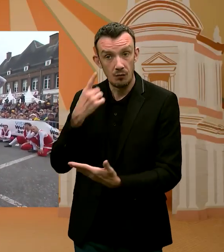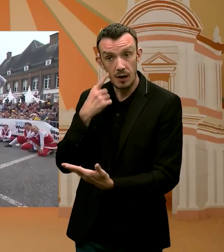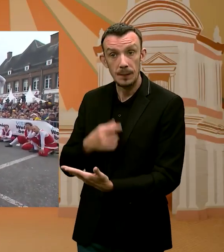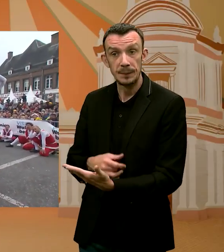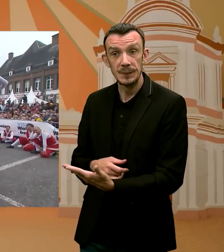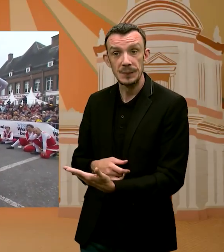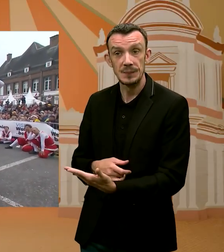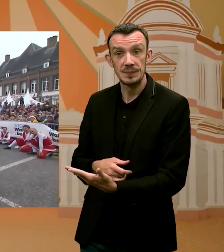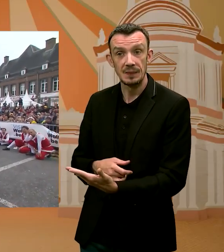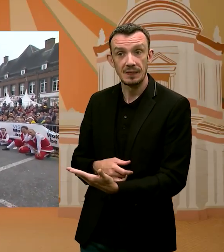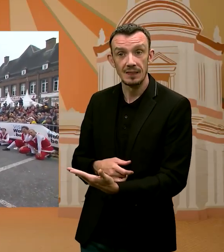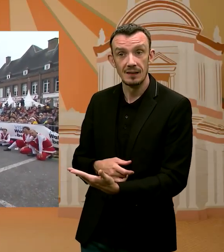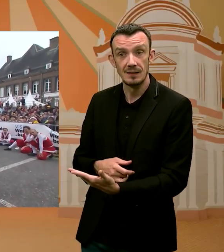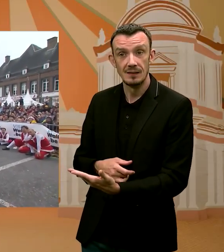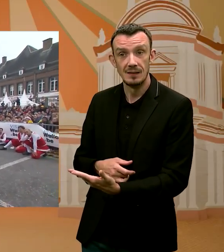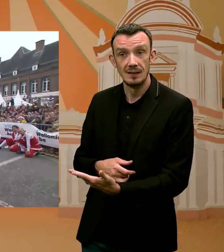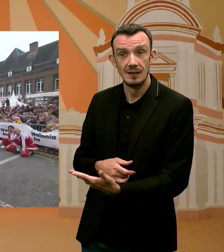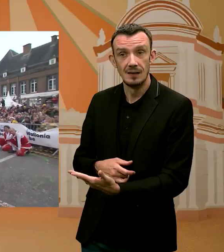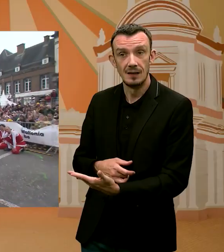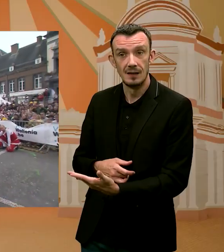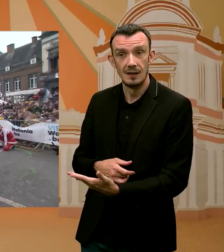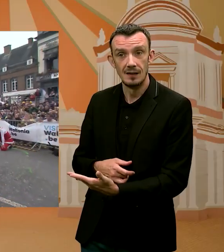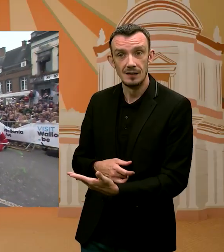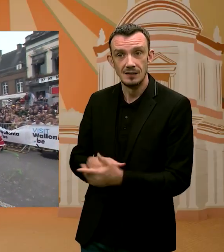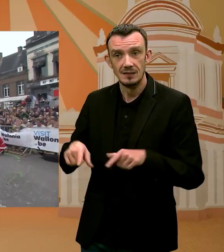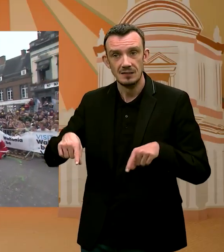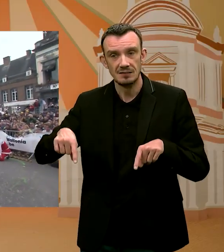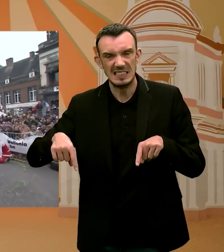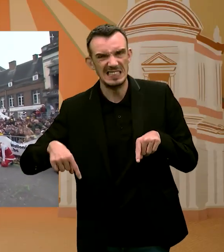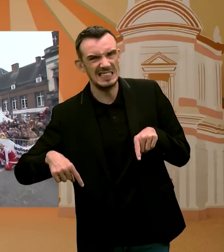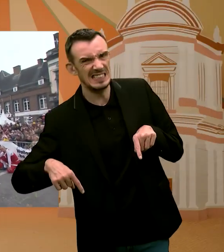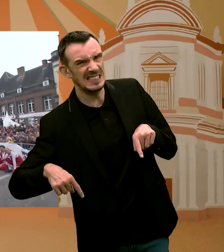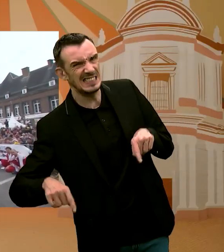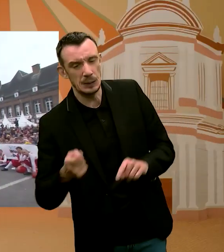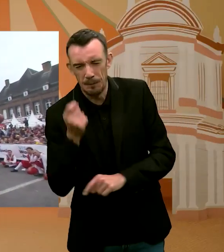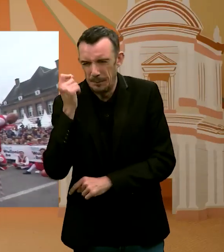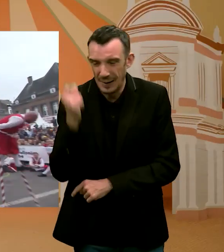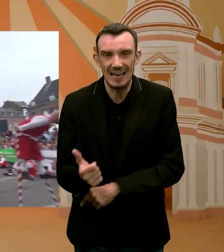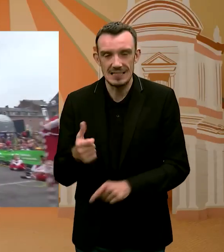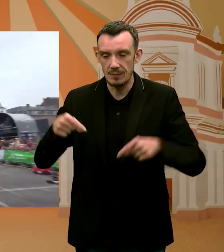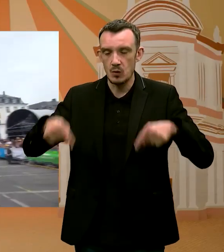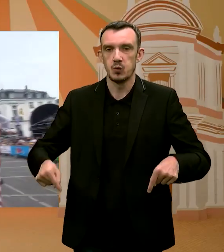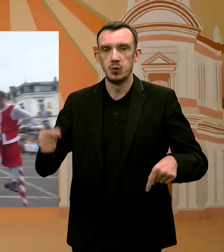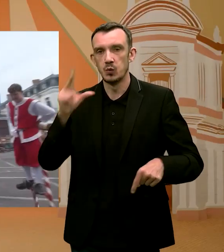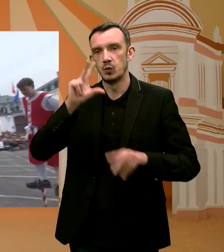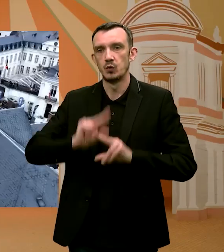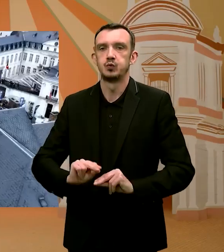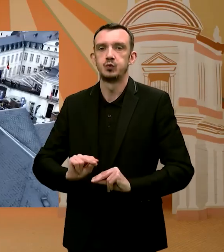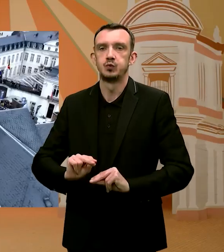Il ne la refuse pas. Alors là, attention, souvent, Jérémy a failli, mais voilà. Non. Et on remarque que quand la